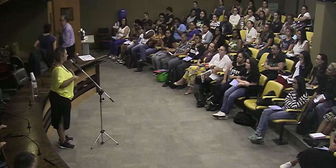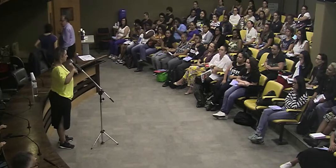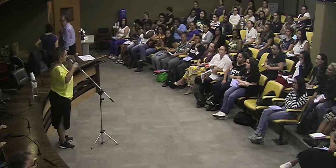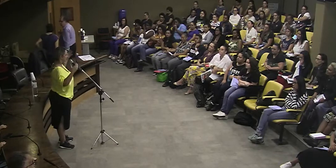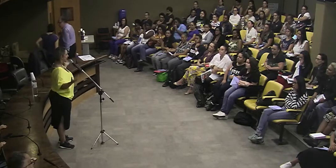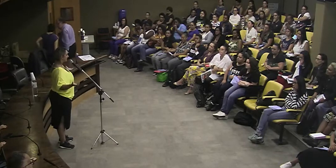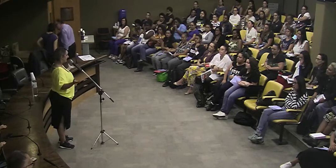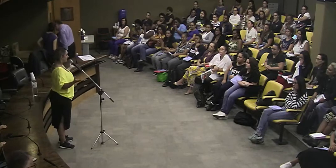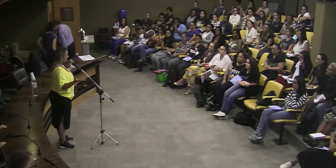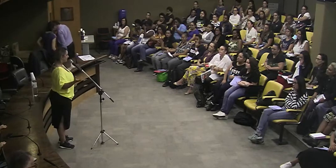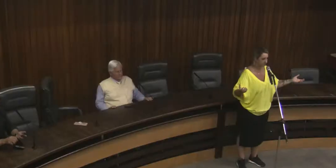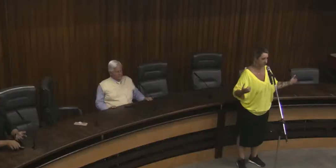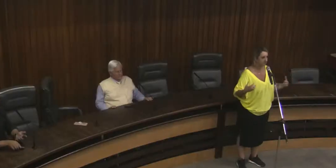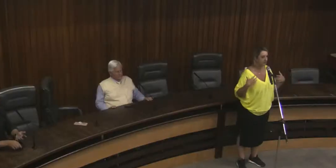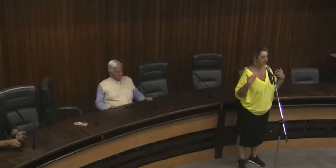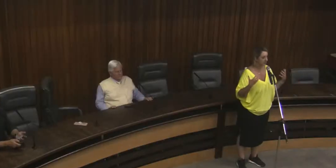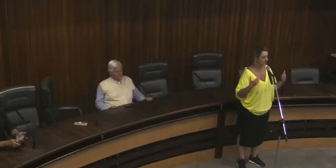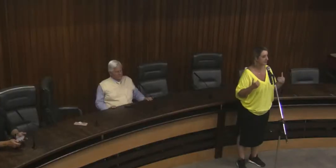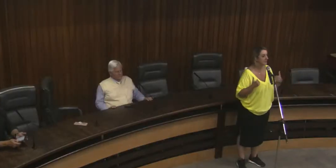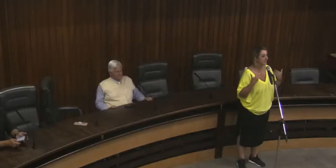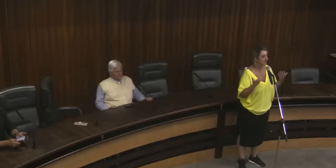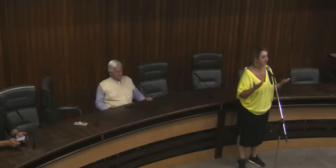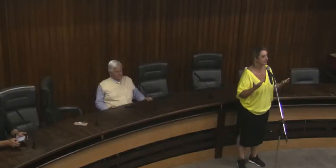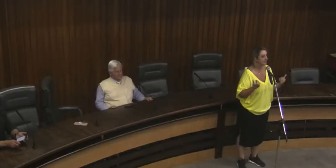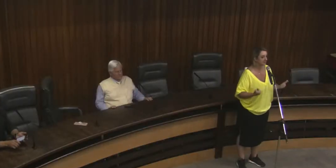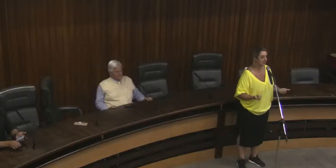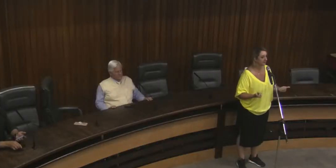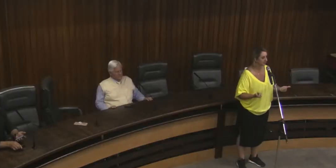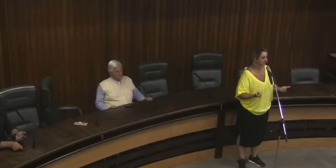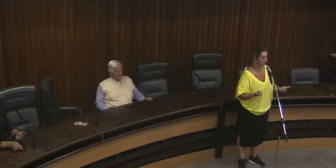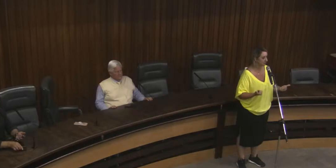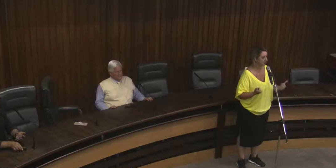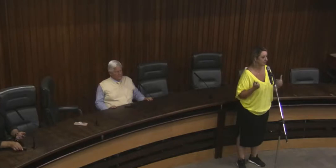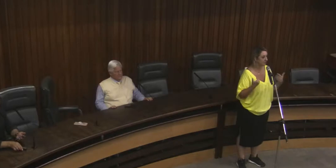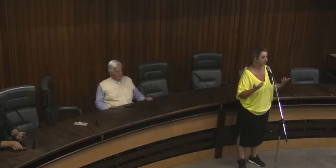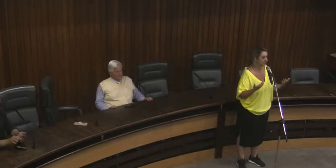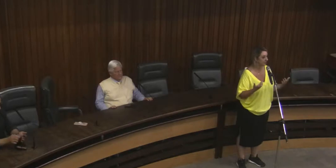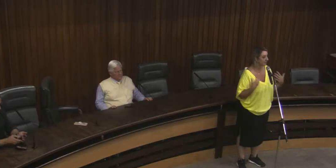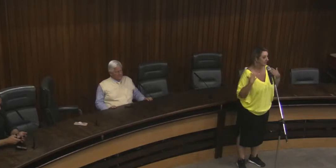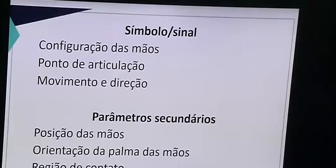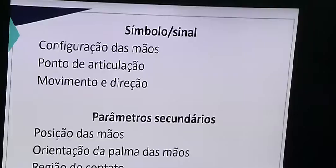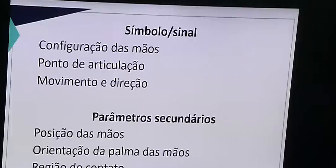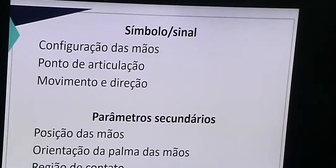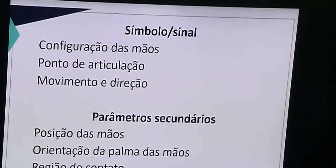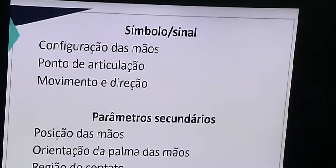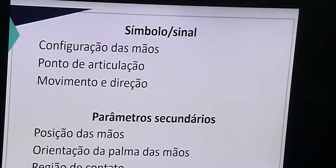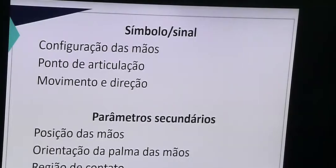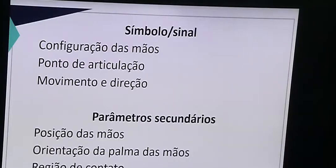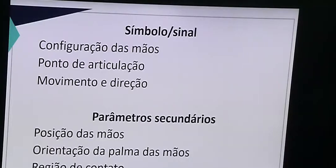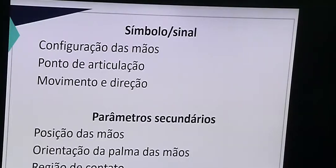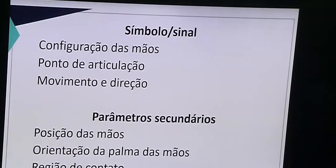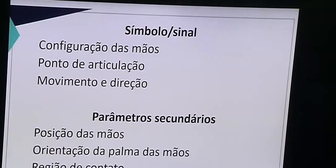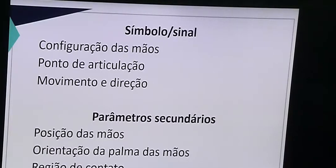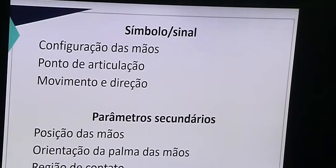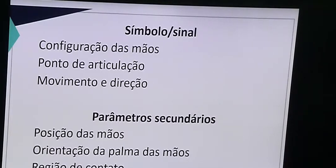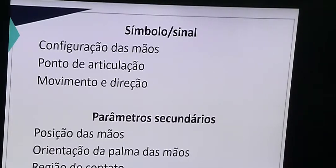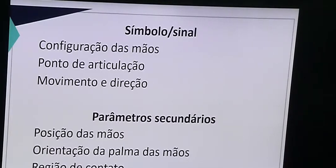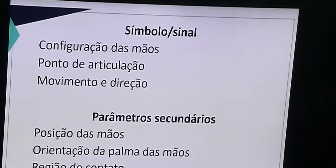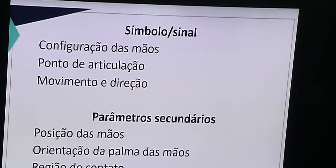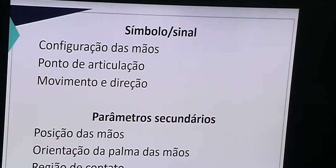negócio teatral, mas tenta passar a informação, porque a partir da tua expressão corporal e visual,